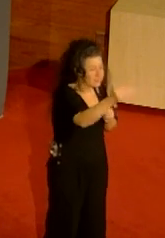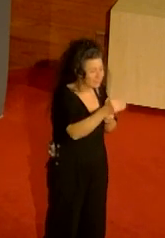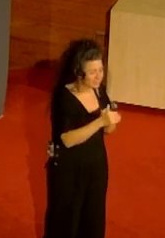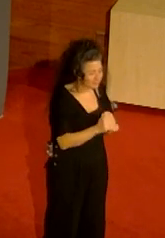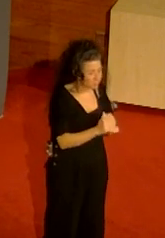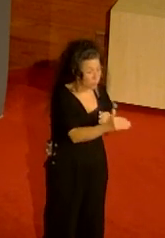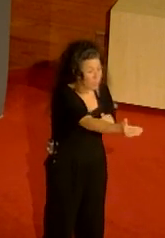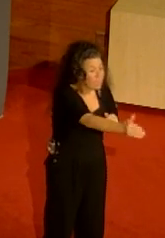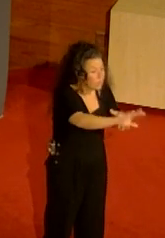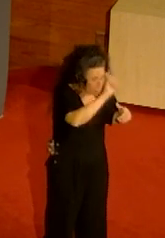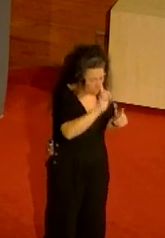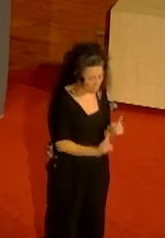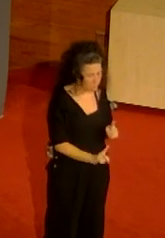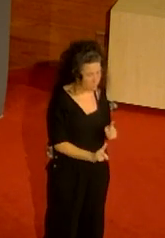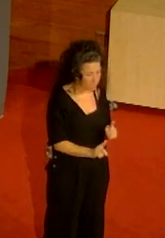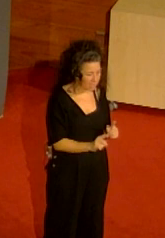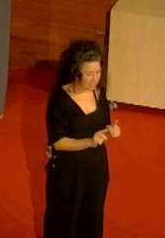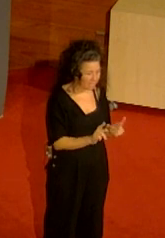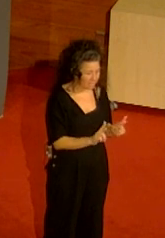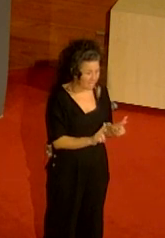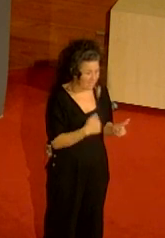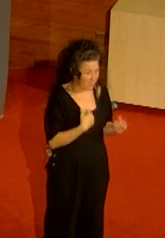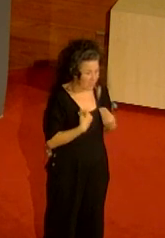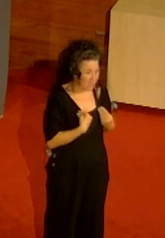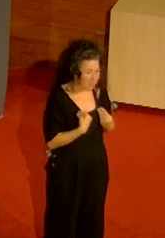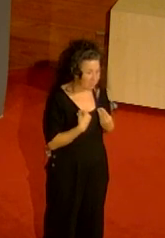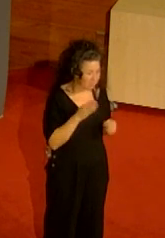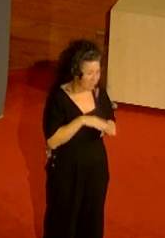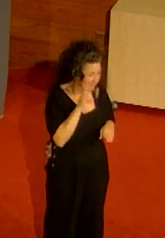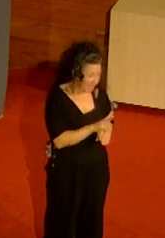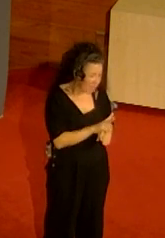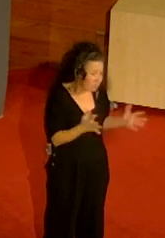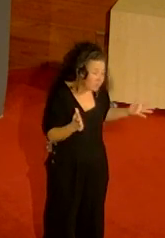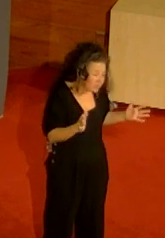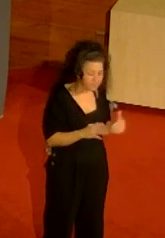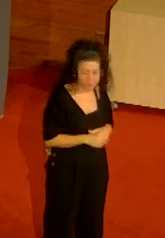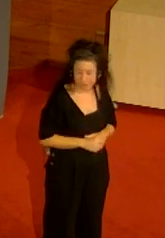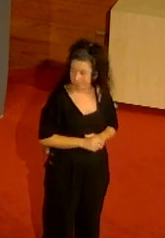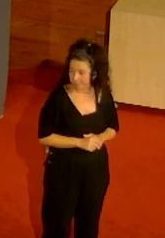ocurrir, no sé cuándo. Espero vivir para verlo. Pero tenemos que verlo.